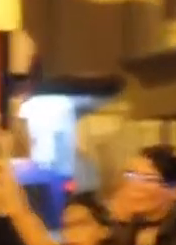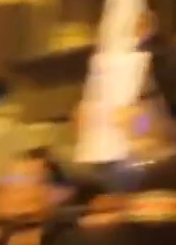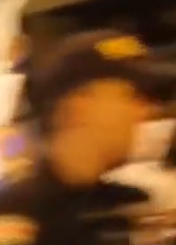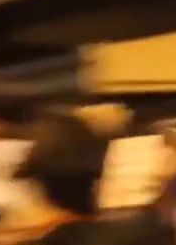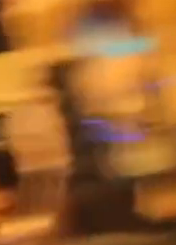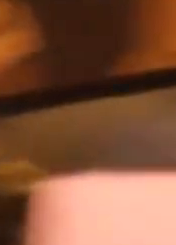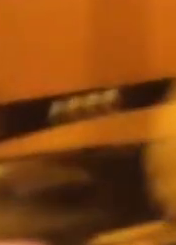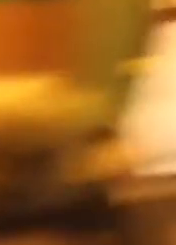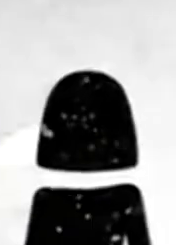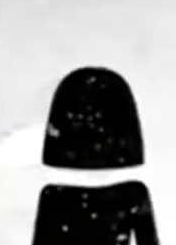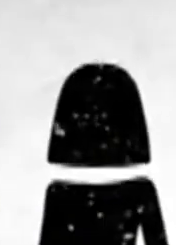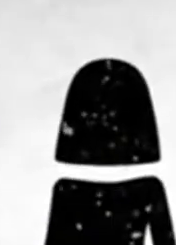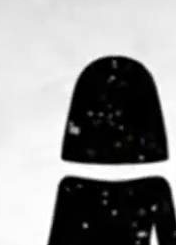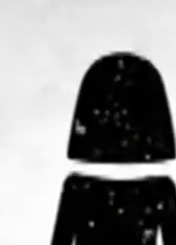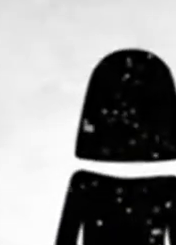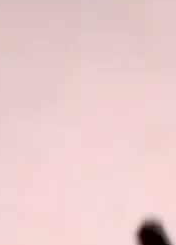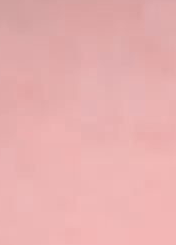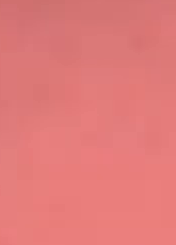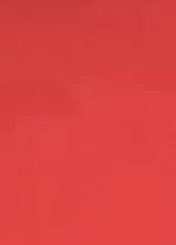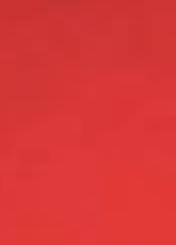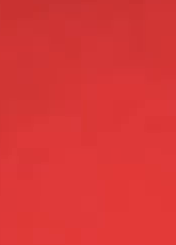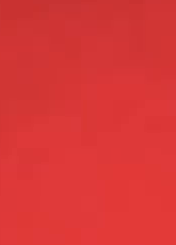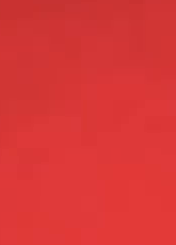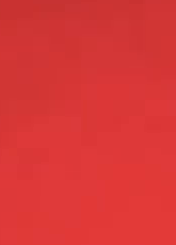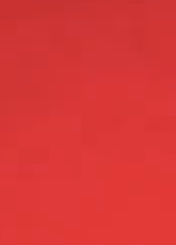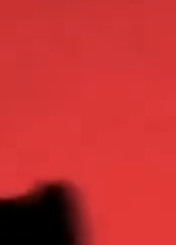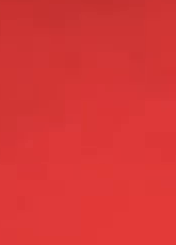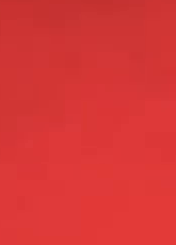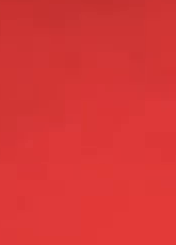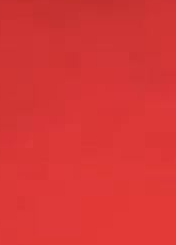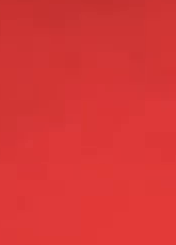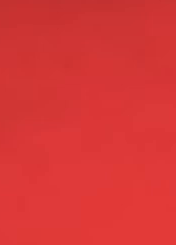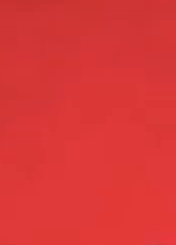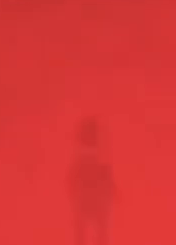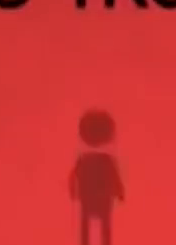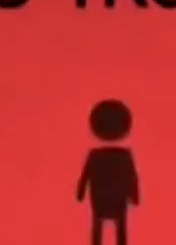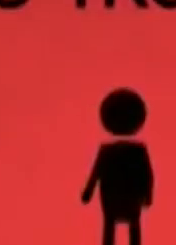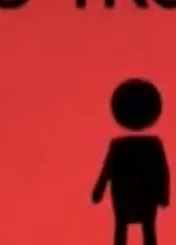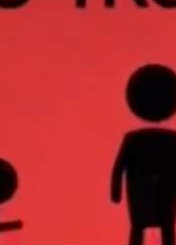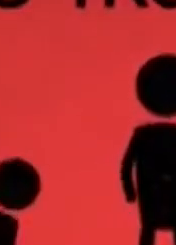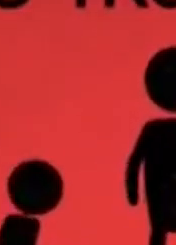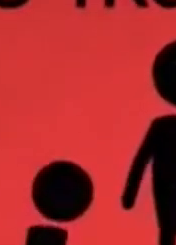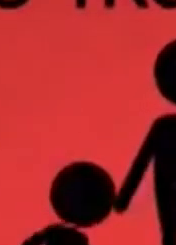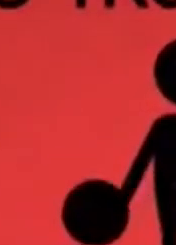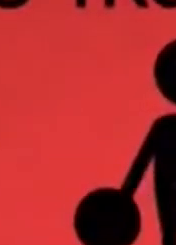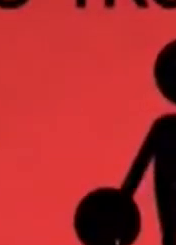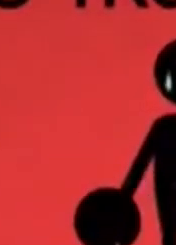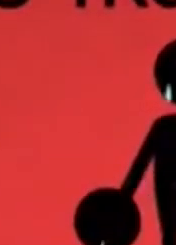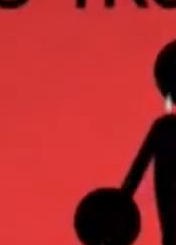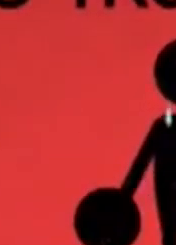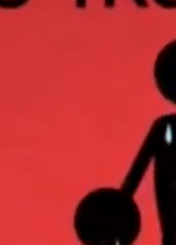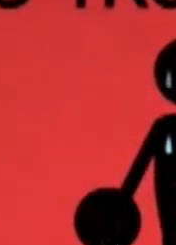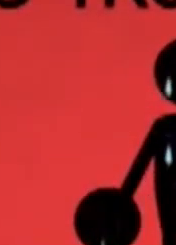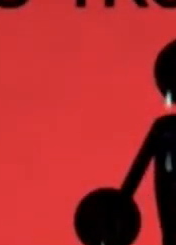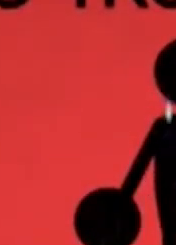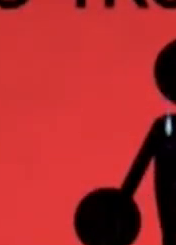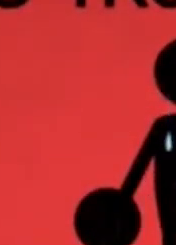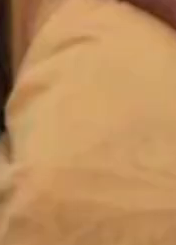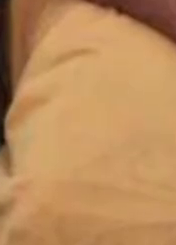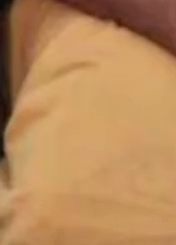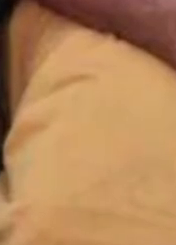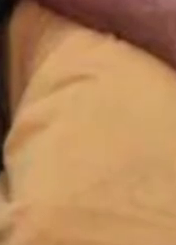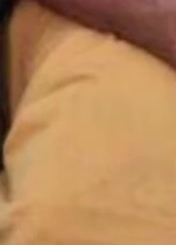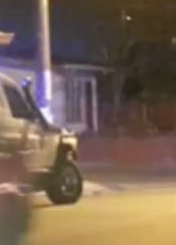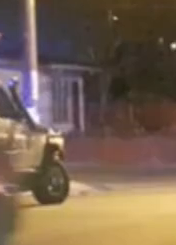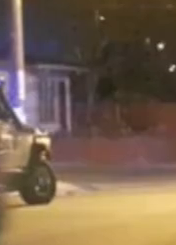víctima apareció en Guanacaste luego de que su compañero quemara la casa donde vivía. El Poder Judicial de Costa Rica registra hasta la fecha 5 femicidios